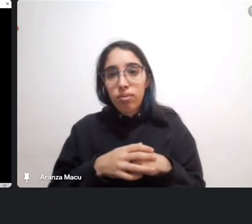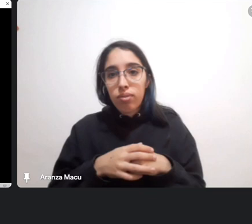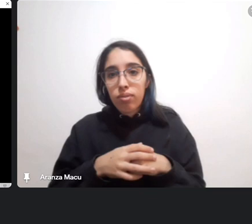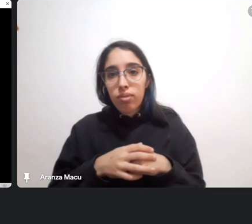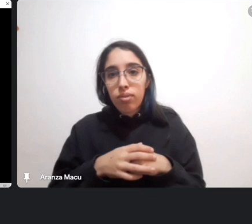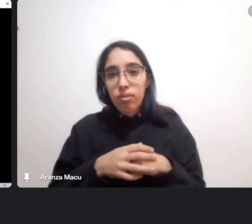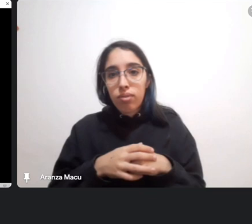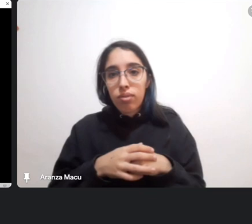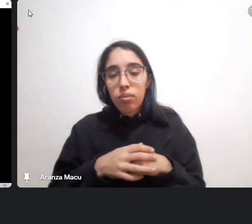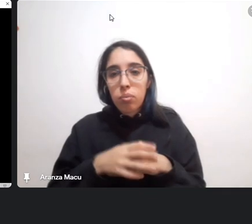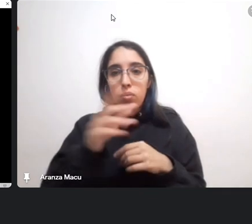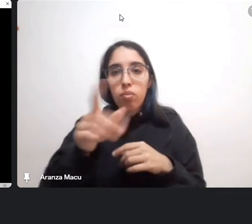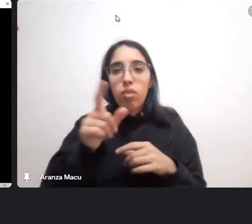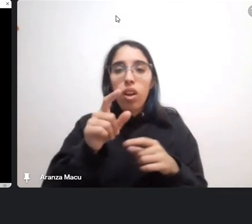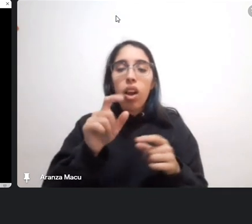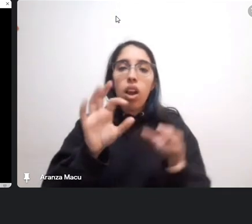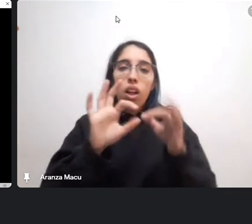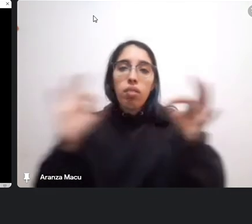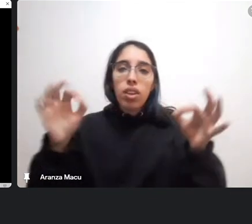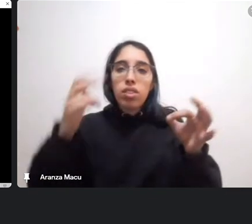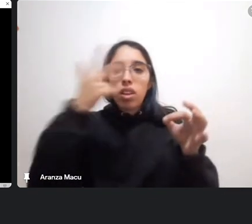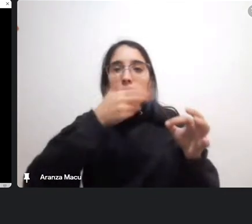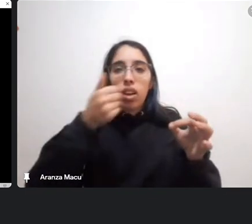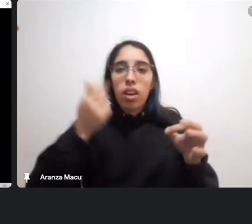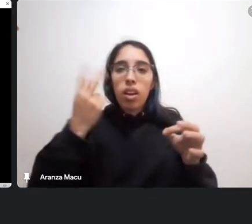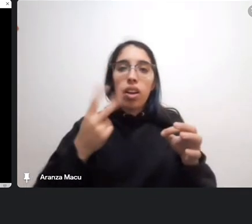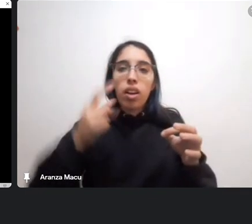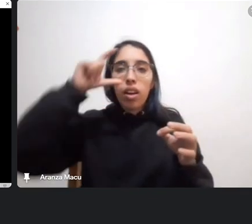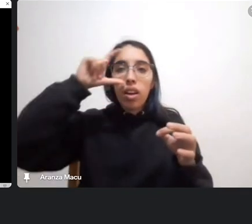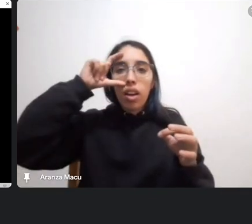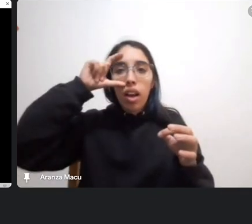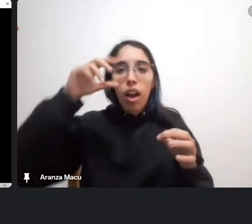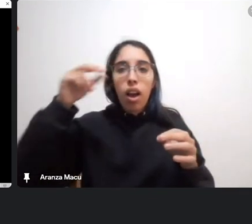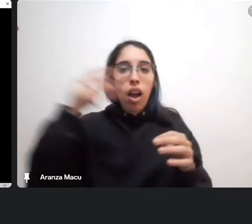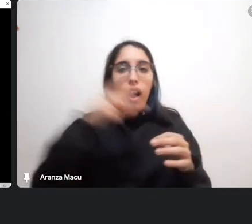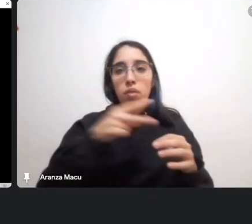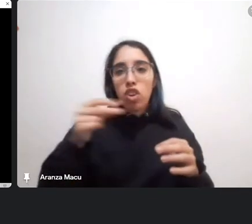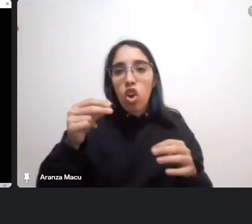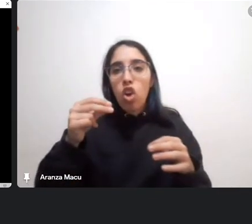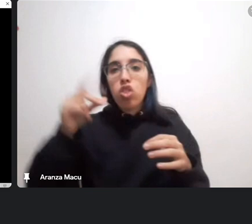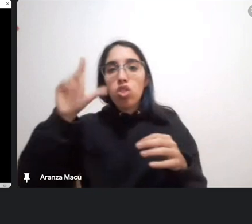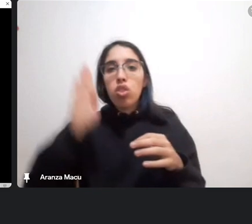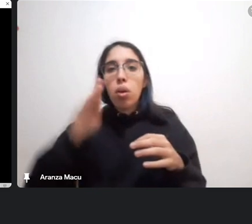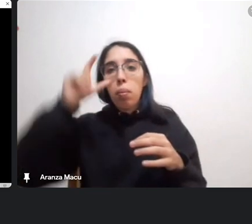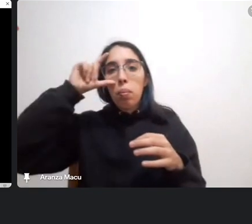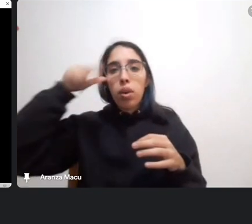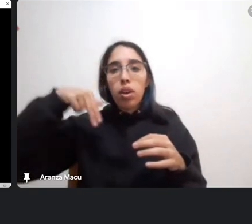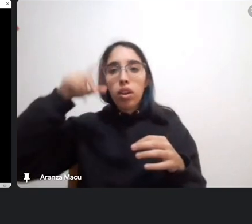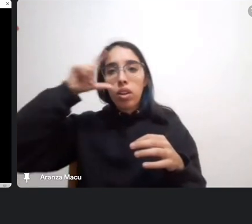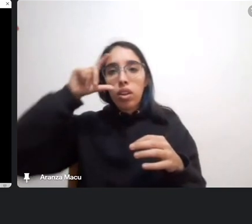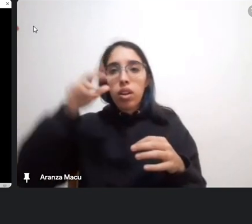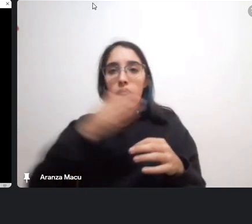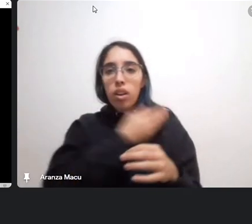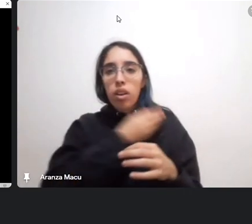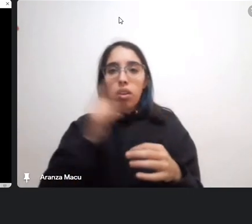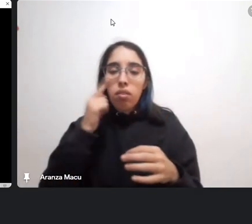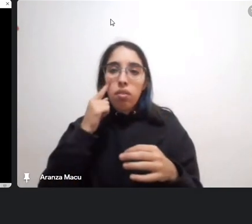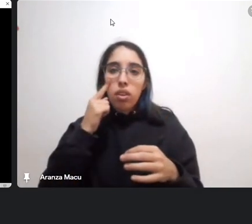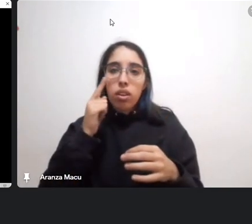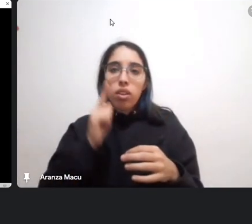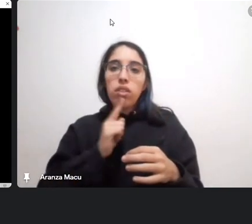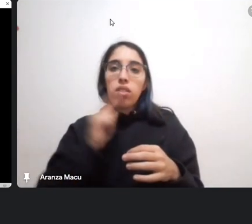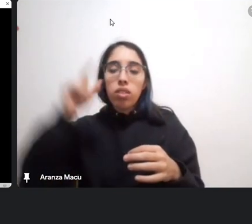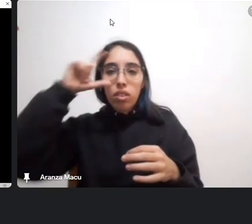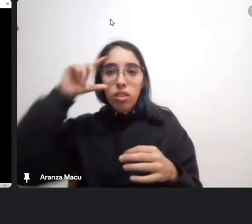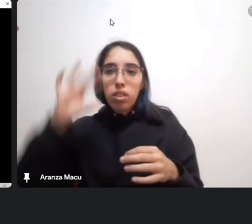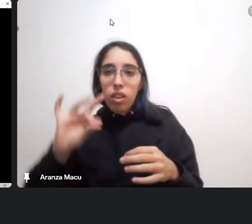el been. Entonces, ellos no han beneficiado a todos los capacitadores. Tenemos quién es el que lo